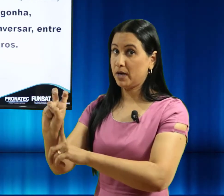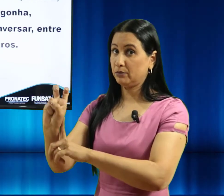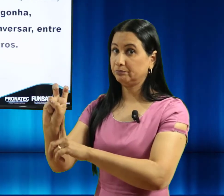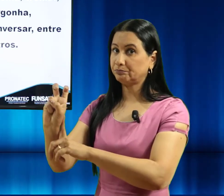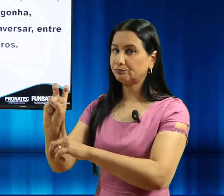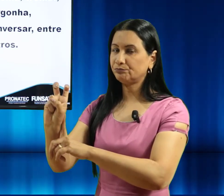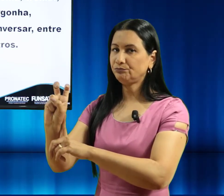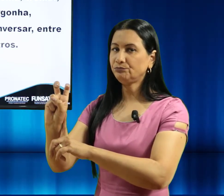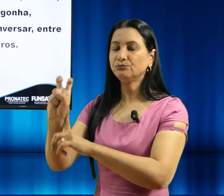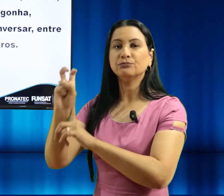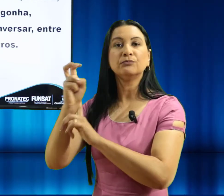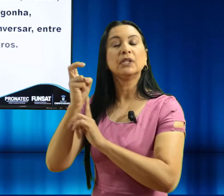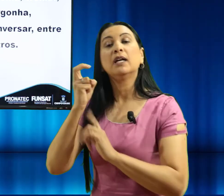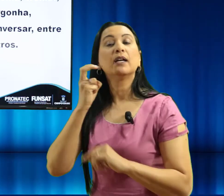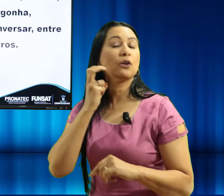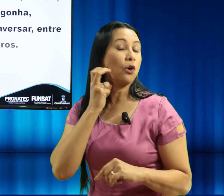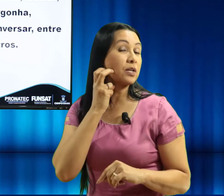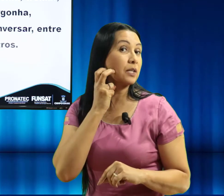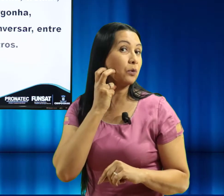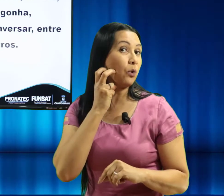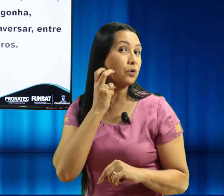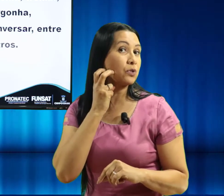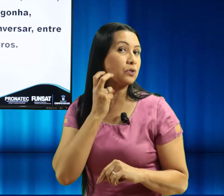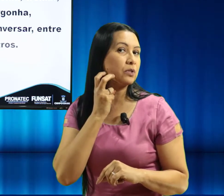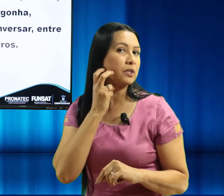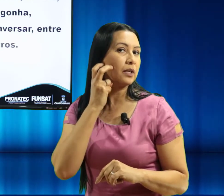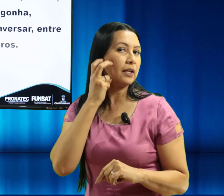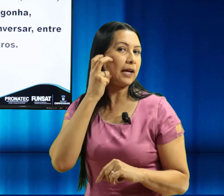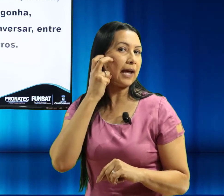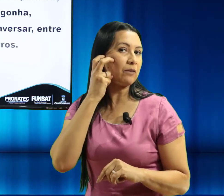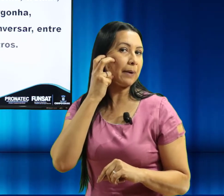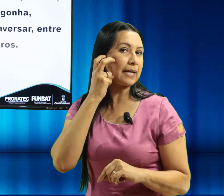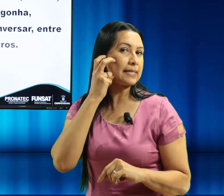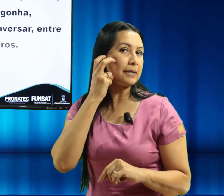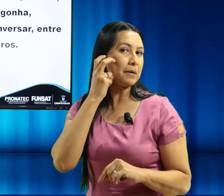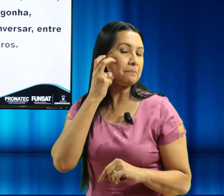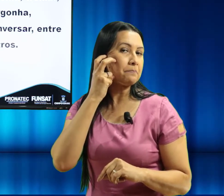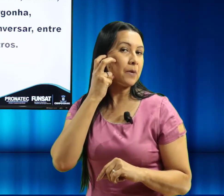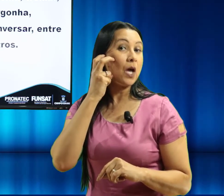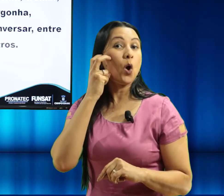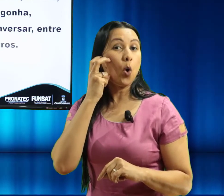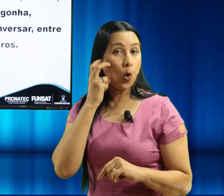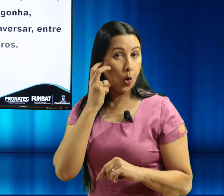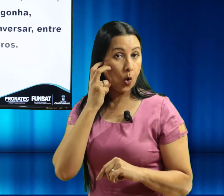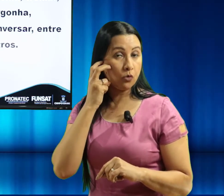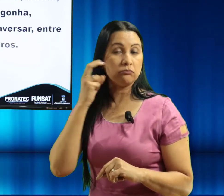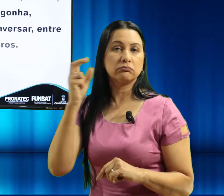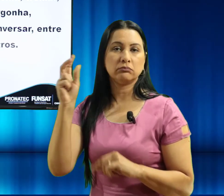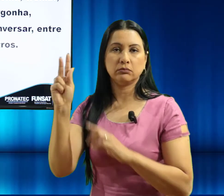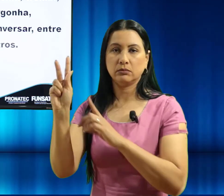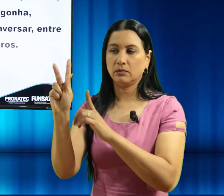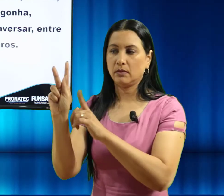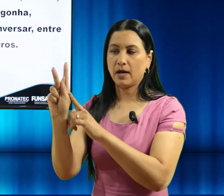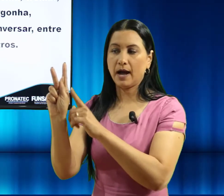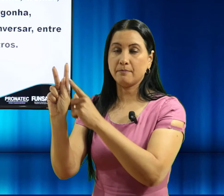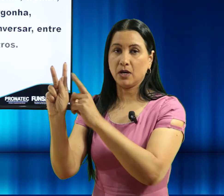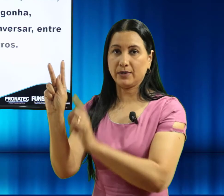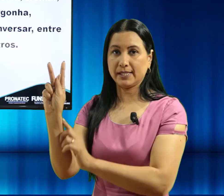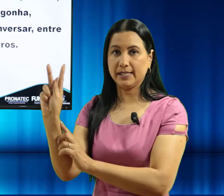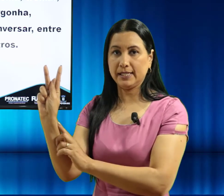mão, encosta no rosto e eleva para cima. Ou a mão assim,